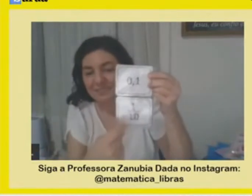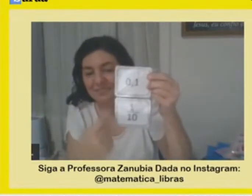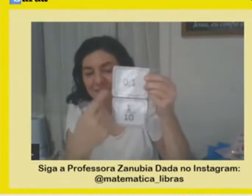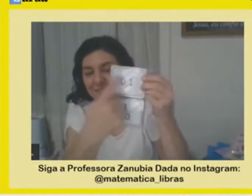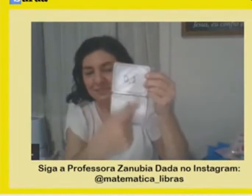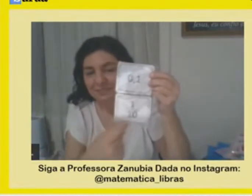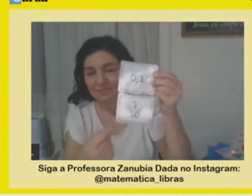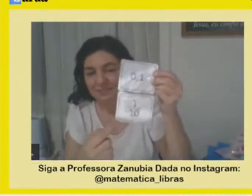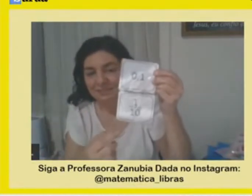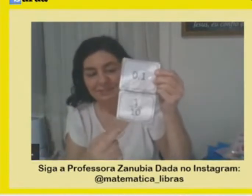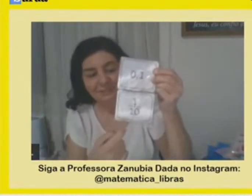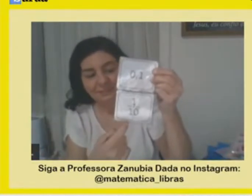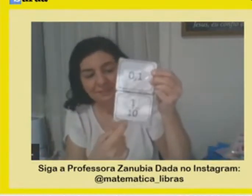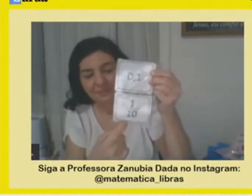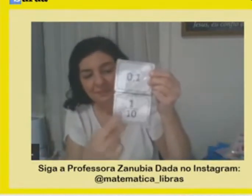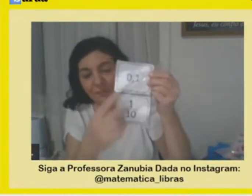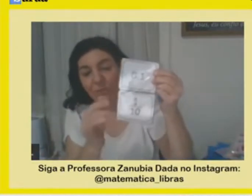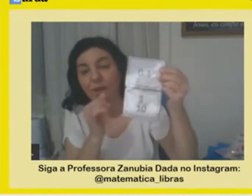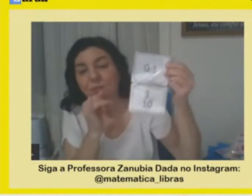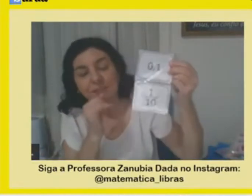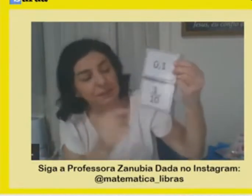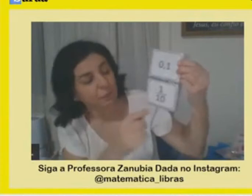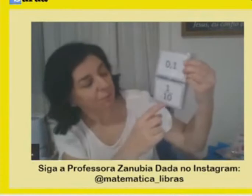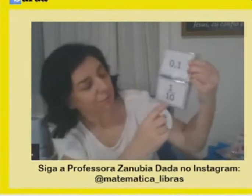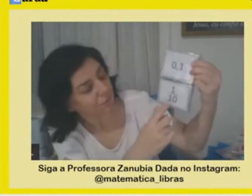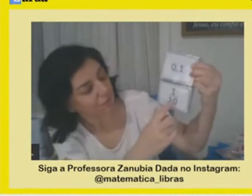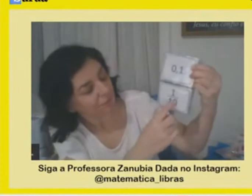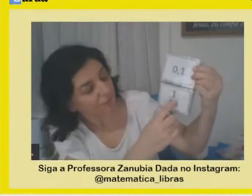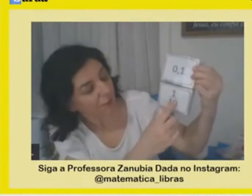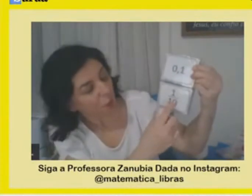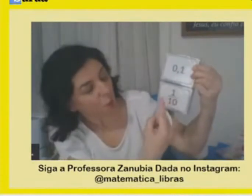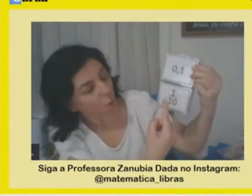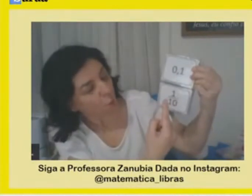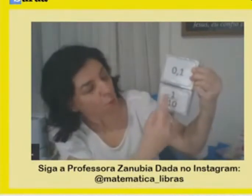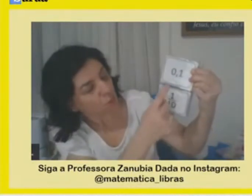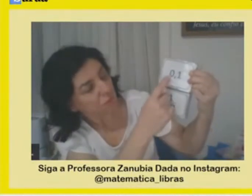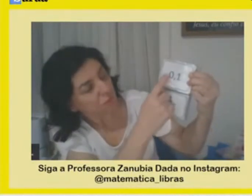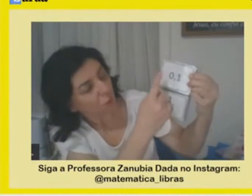aluno sobre o decimal e a fração.